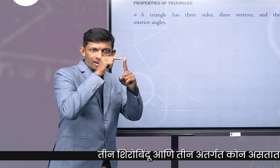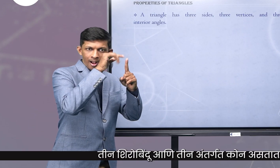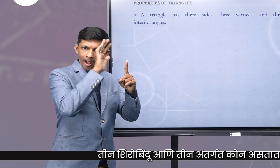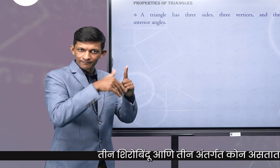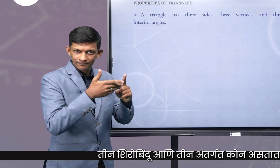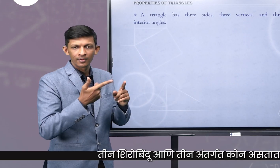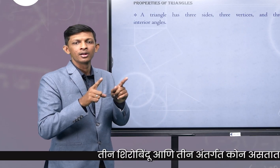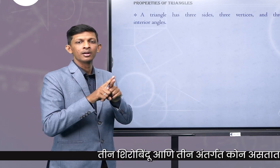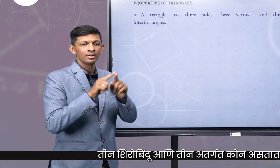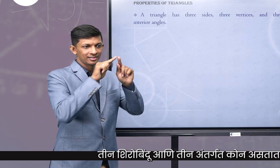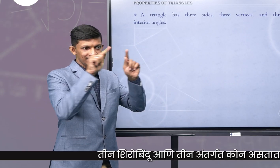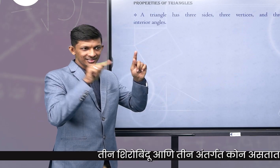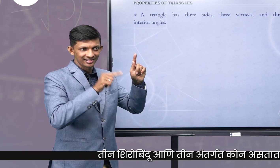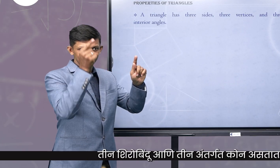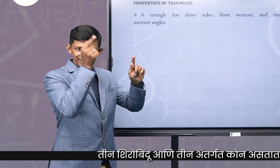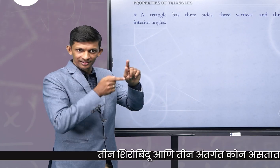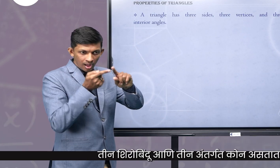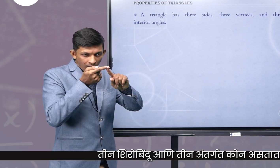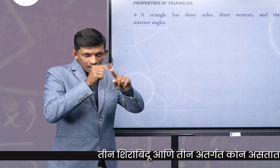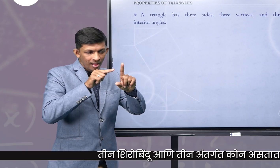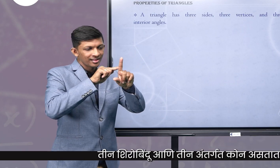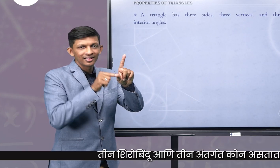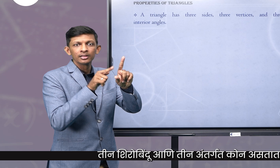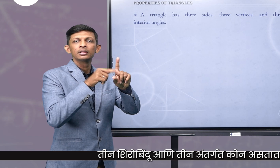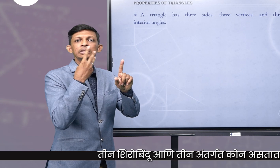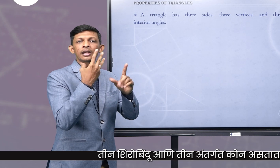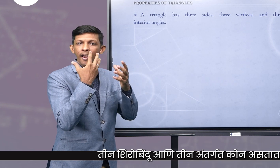3 शिरोबिंदू आणि 3 अंतर्गत कोन असतात.